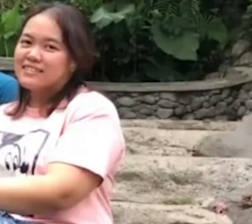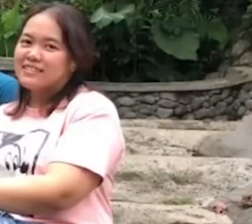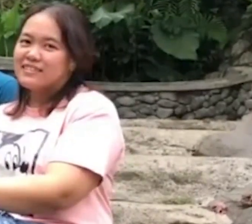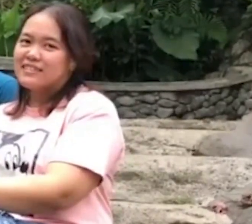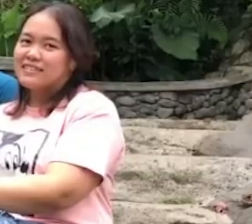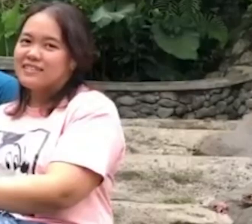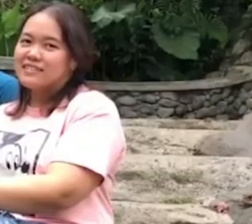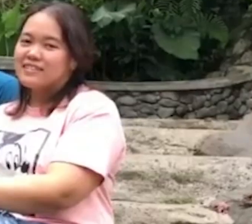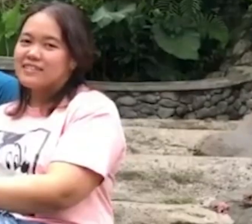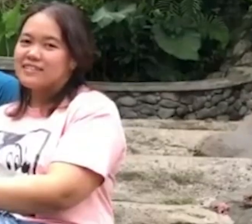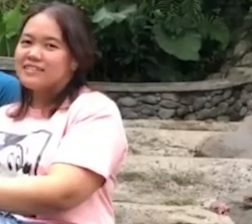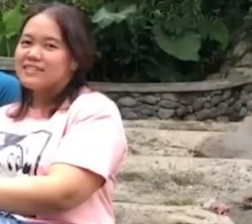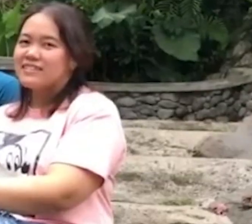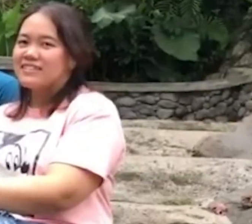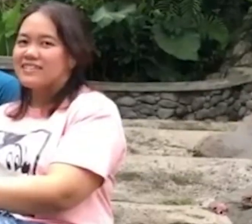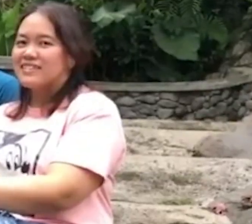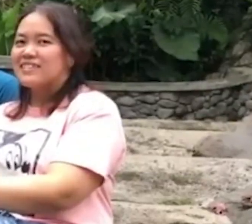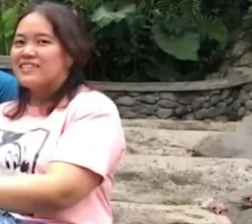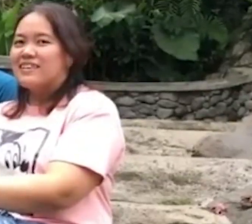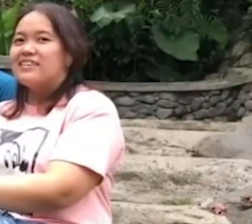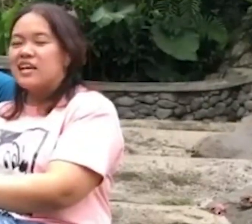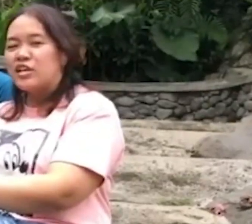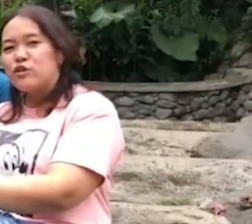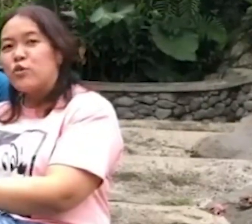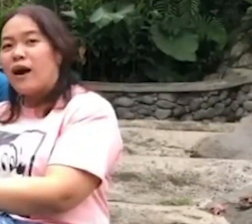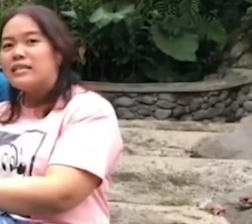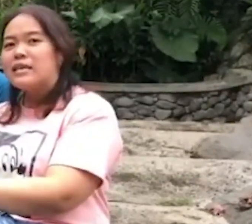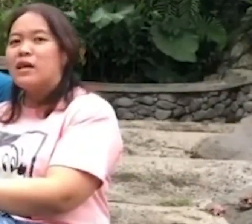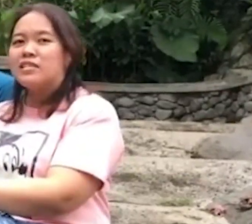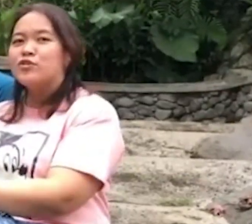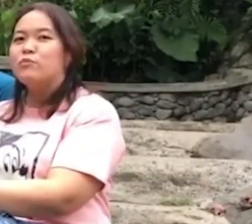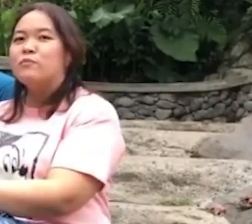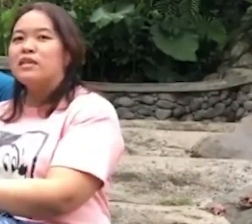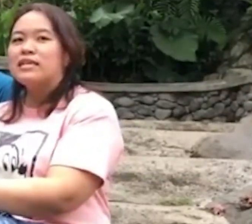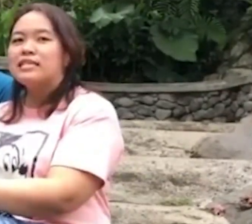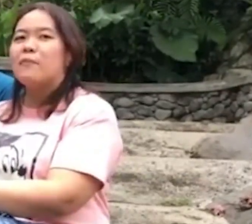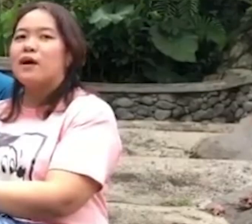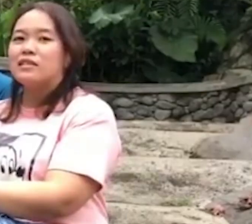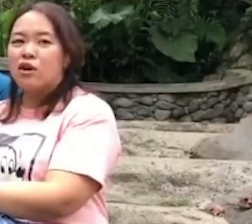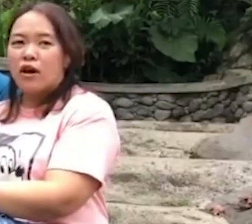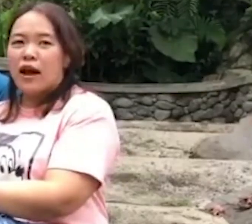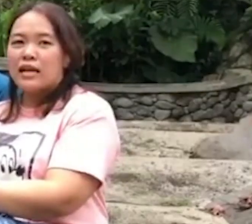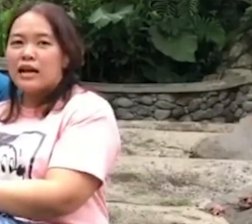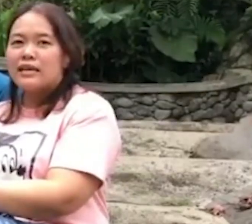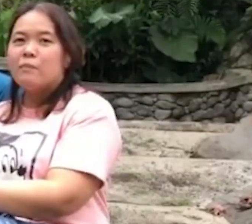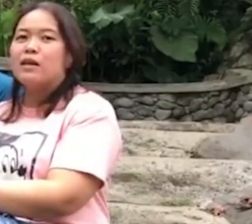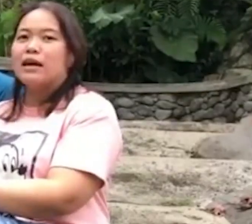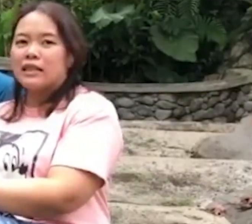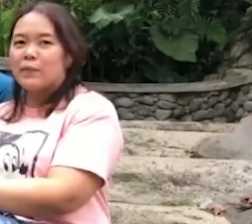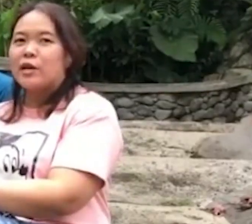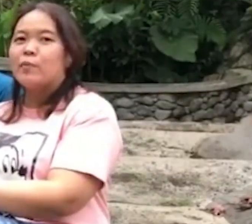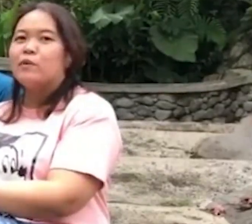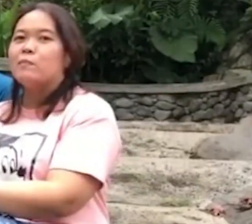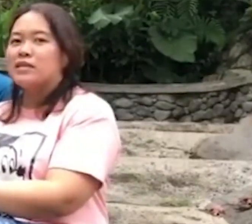belajar tentang ketaatan menjalankan visi Tuhan. Dari Yosua, saya belajar untuk memiliki sikap hati seorang anak